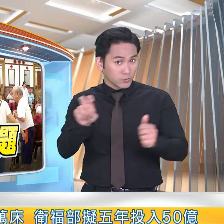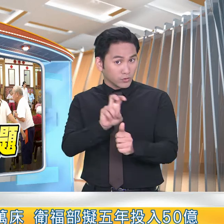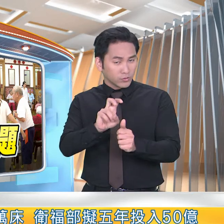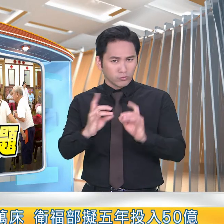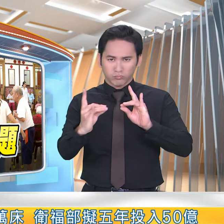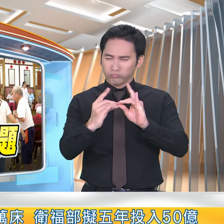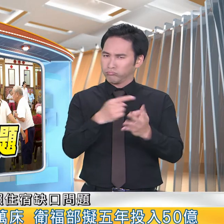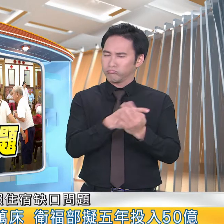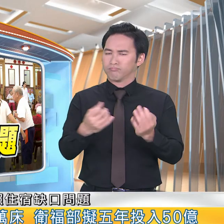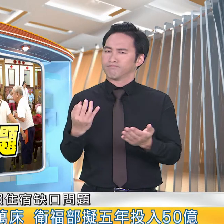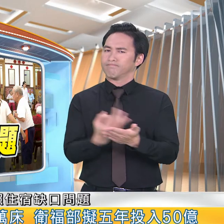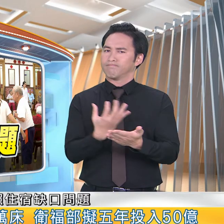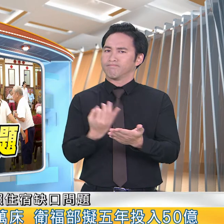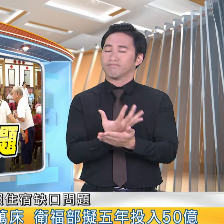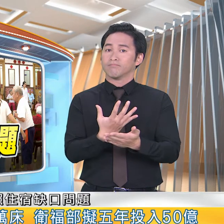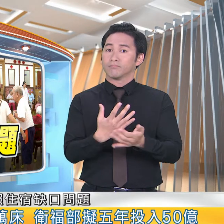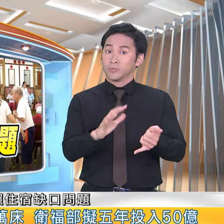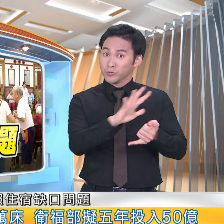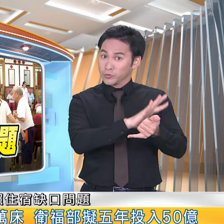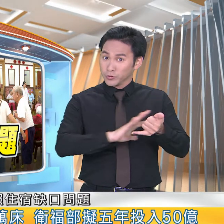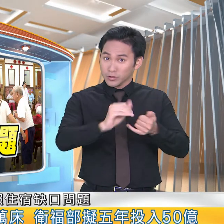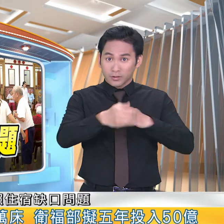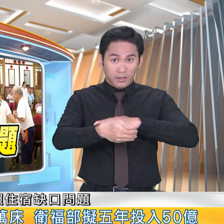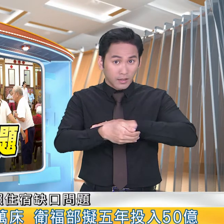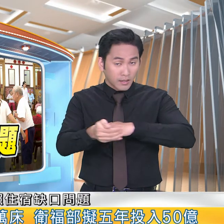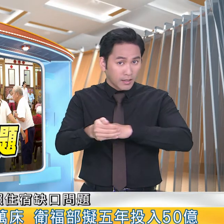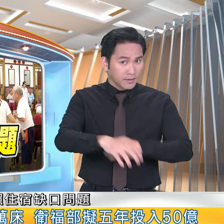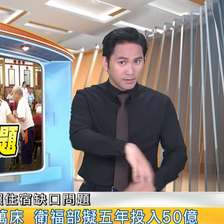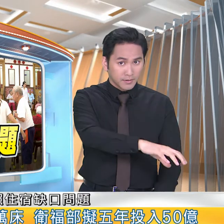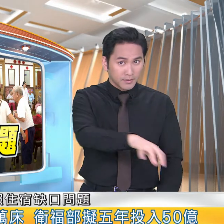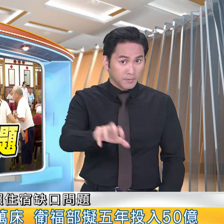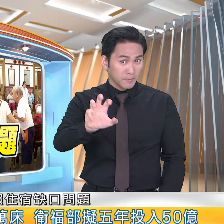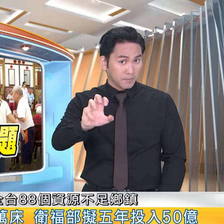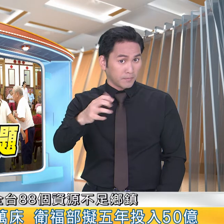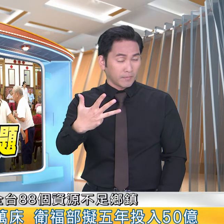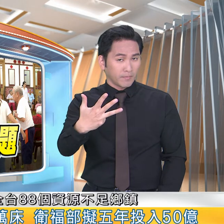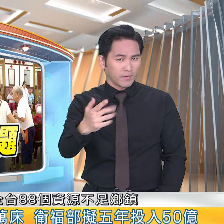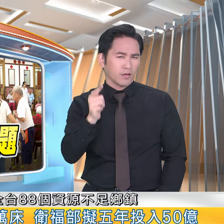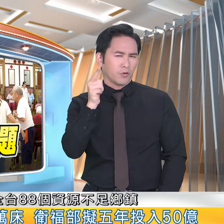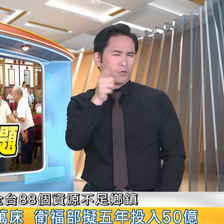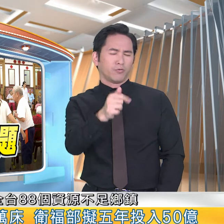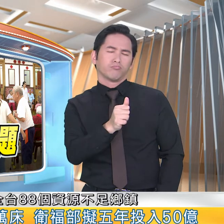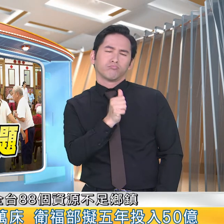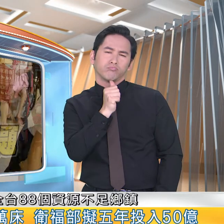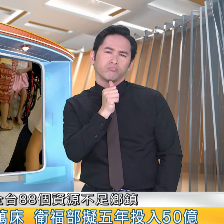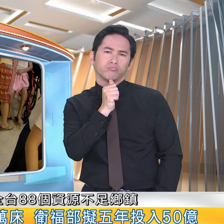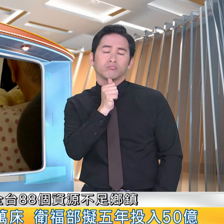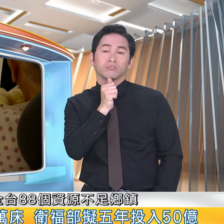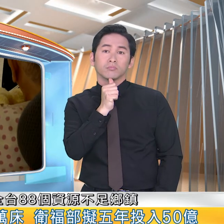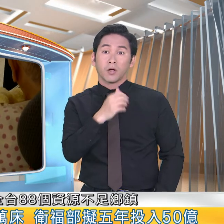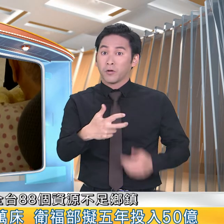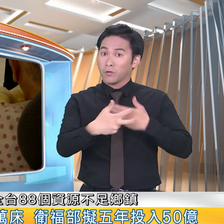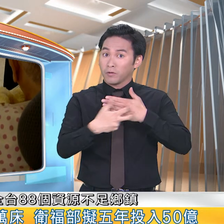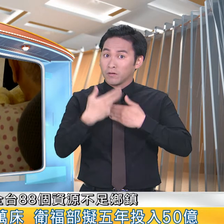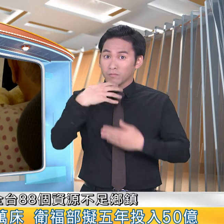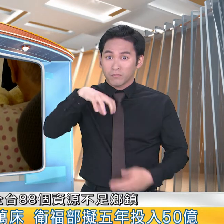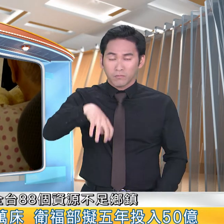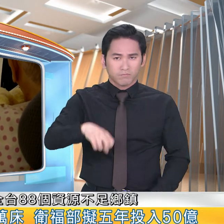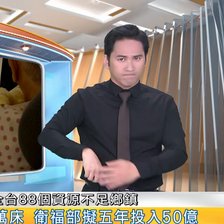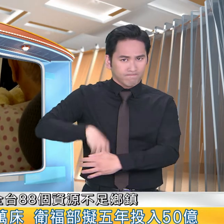为了解决长照住宿缺口问题，卫福部将在全台88个资源不足